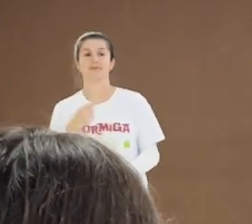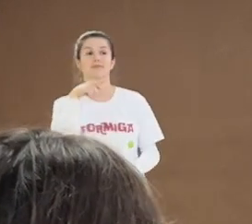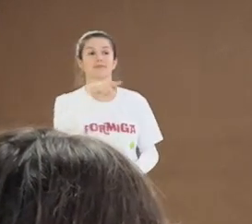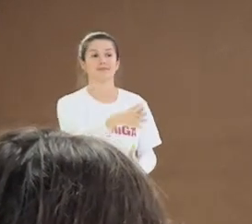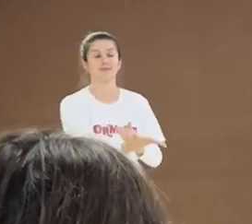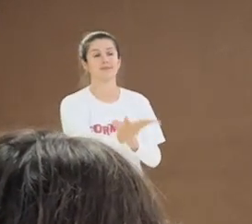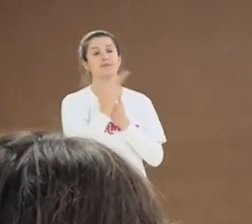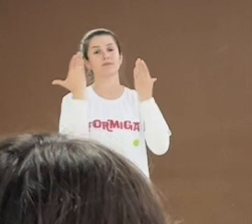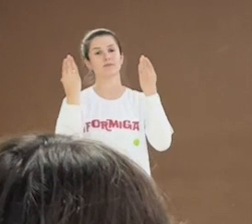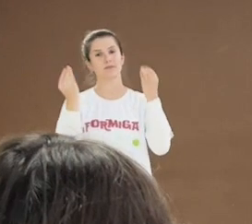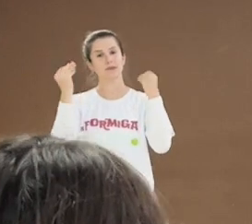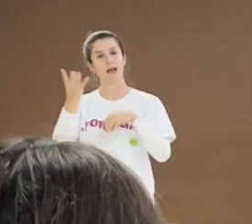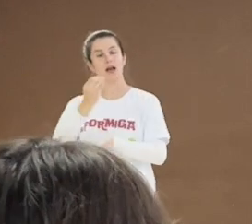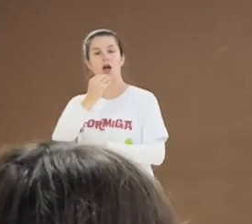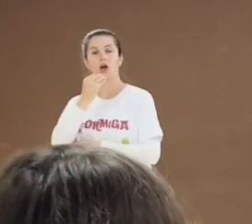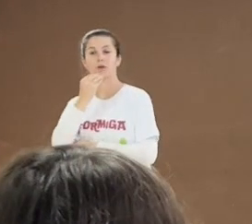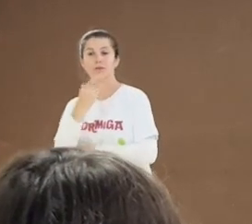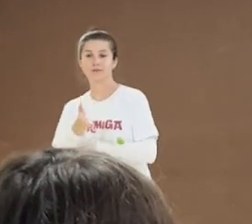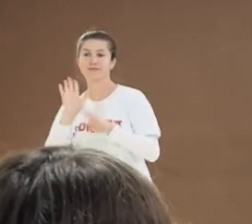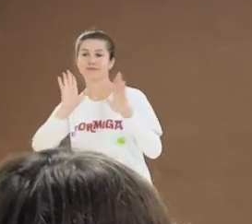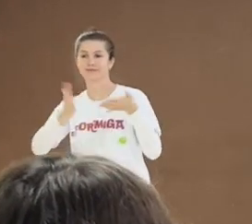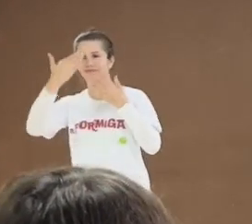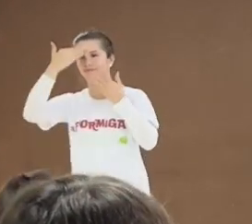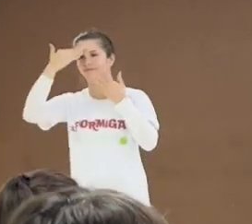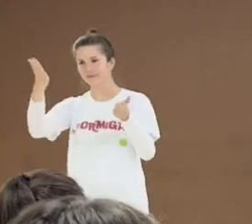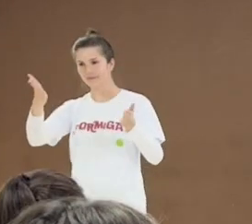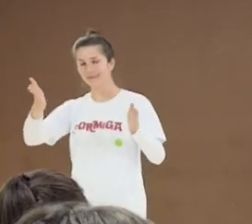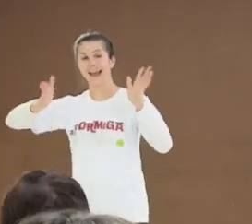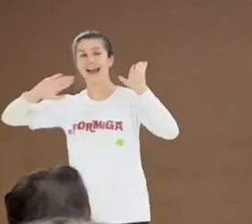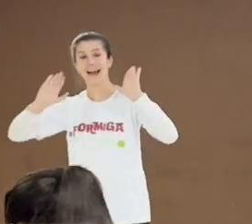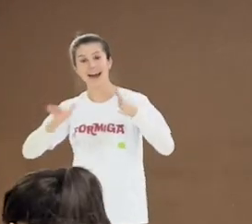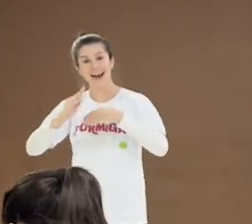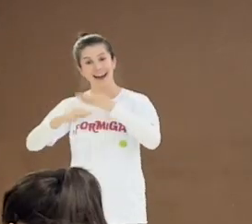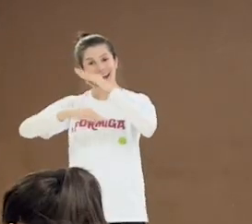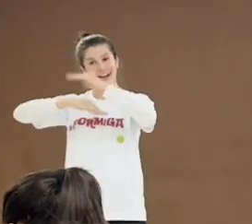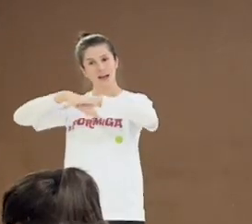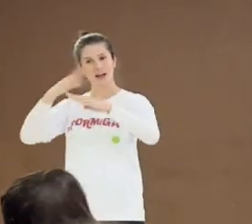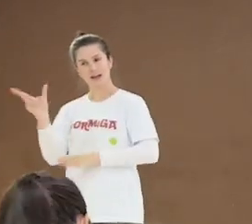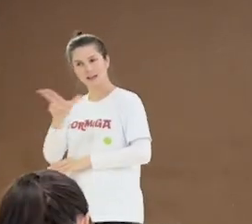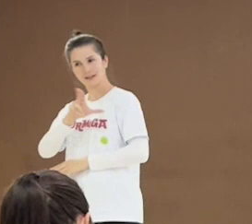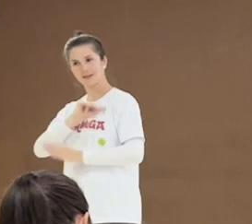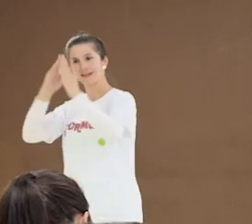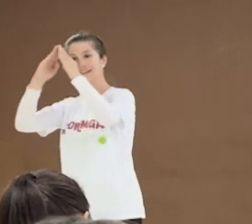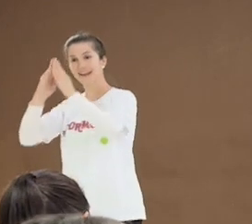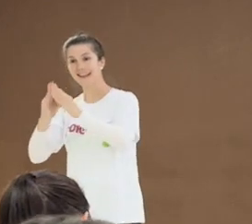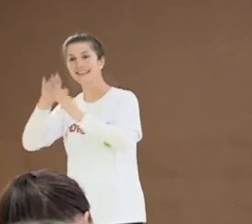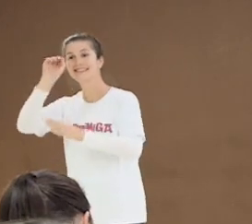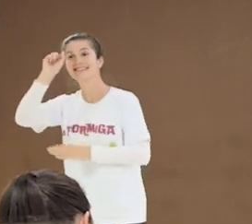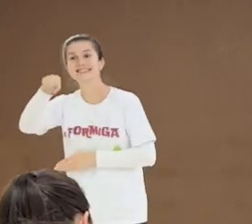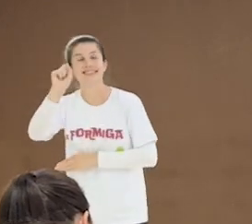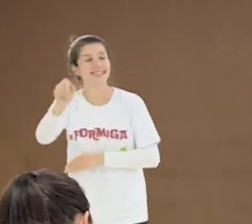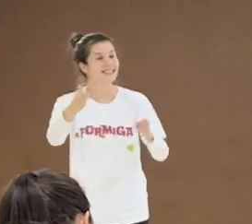Bom, deixando os agradecimentos de lado, acho melhor a gente construir a nossa casa. Você disse a nossa casa? Sim, a nossa